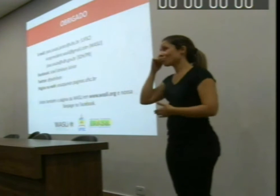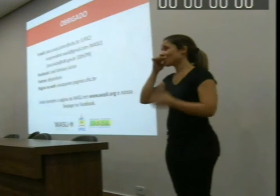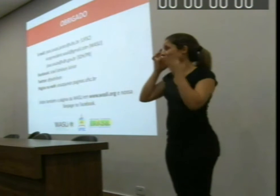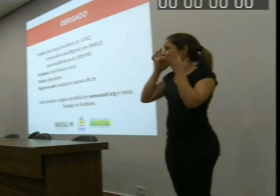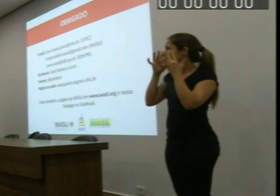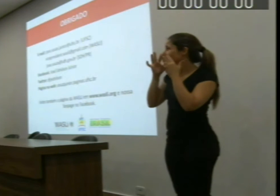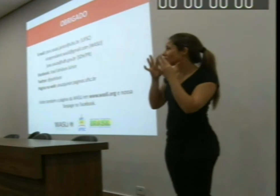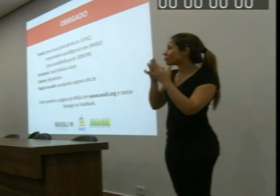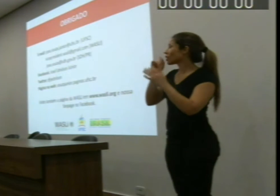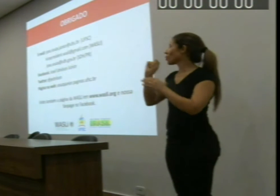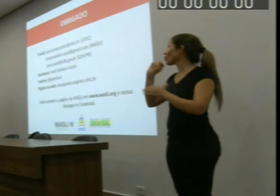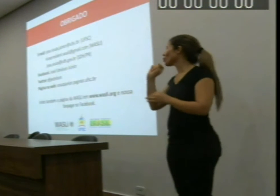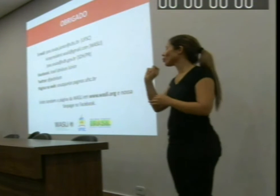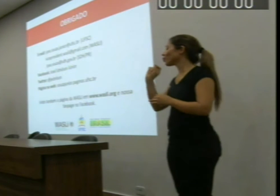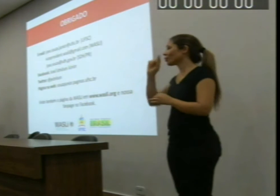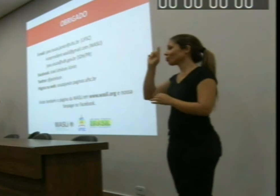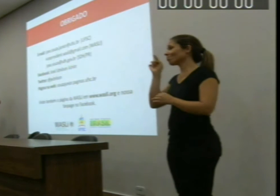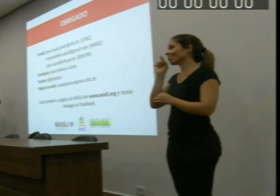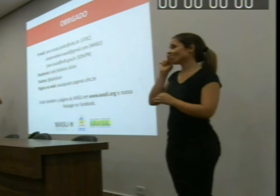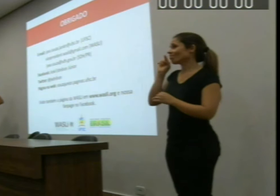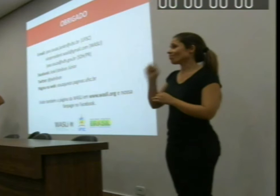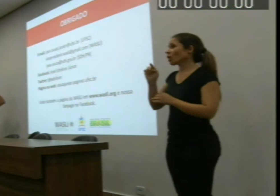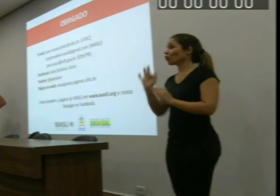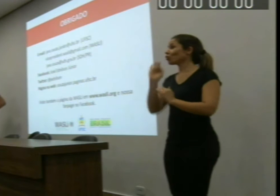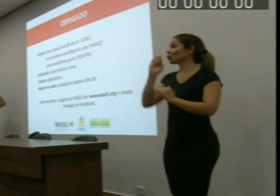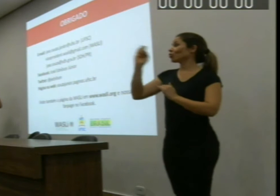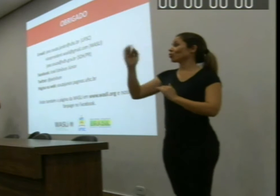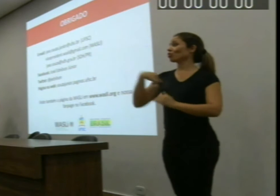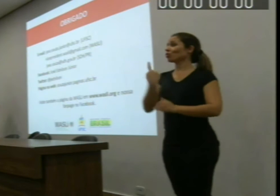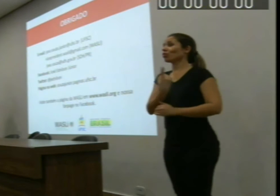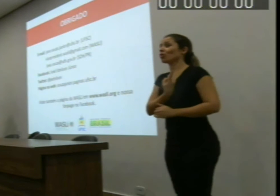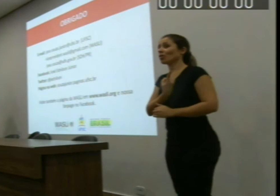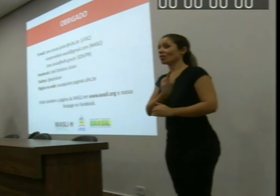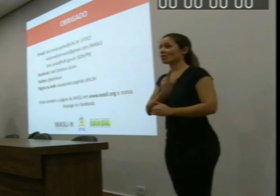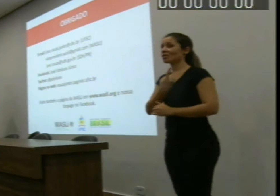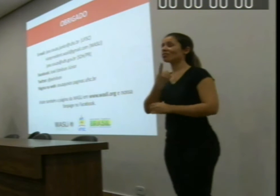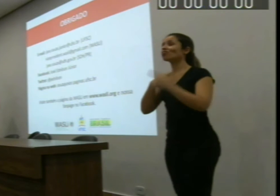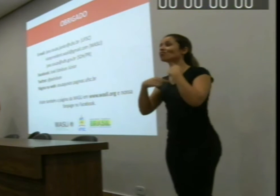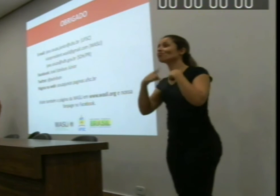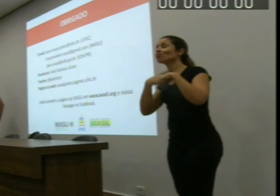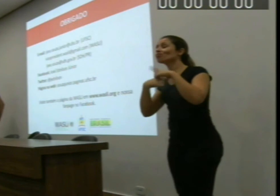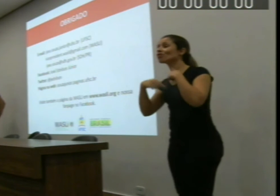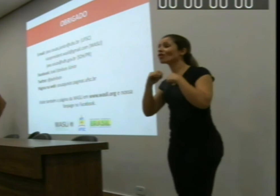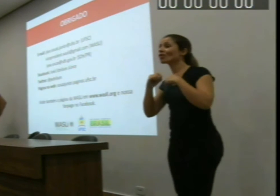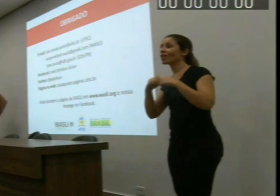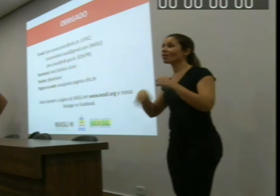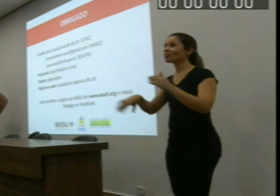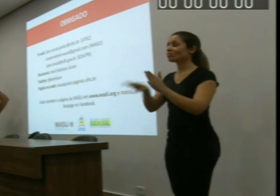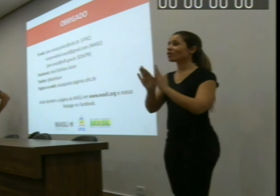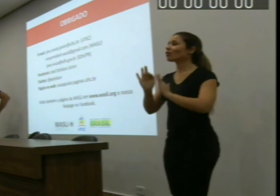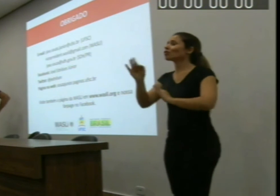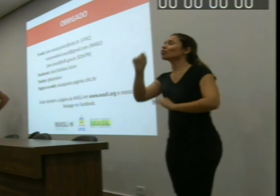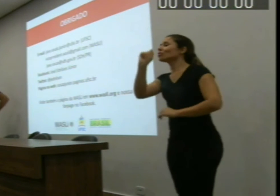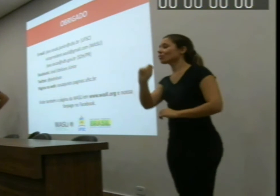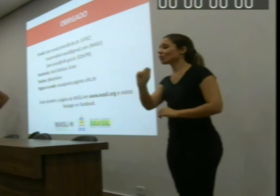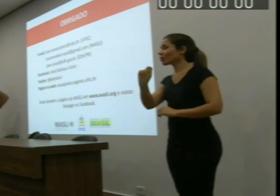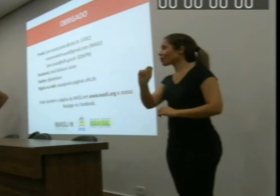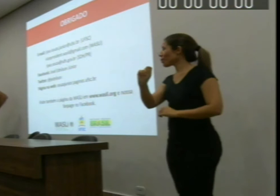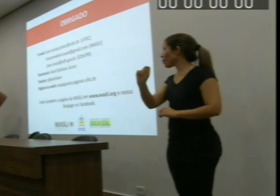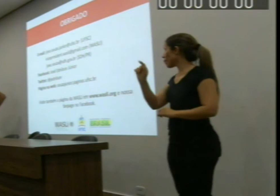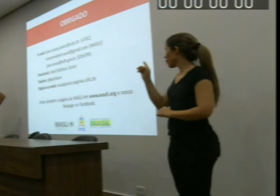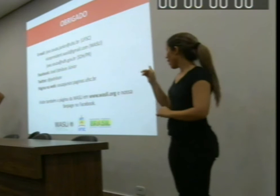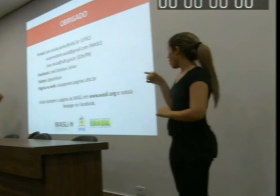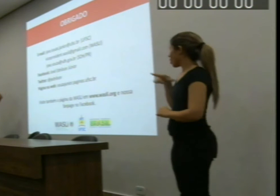a o nosso futuro aonde nós queremos chegar onde nós estamos e aonde nós queremos chegar Esses são os meus